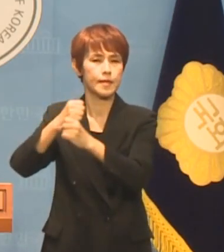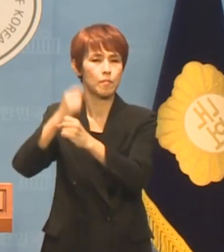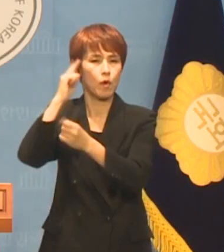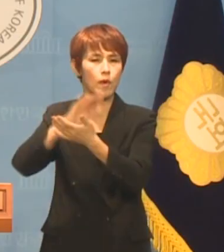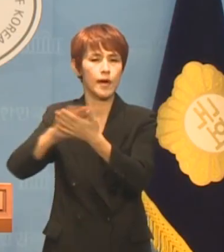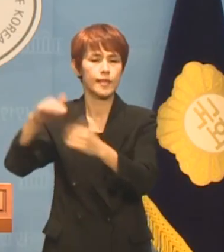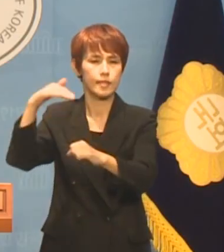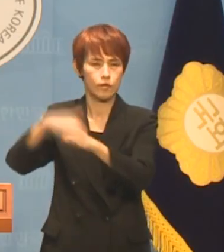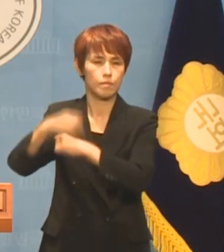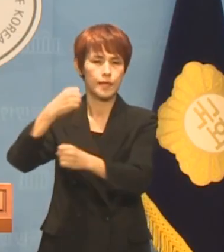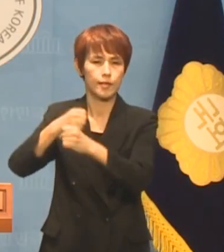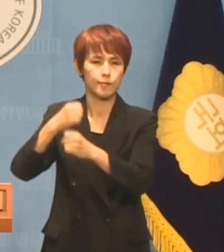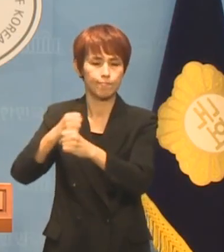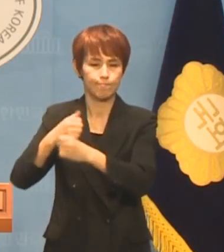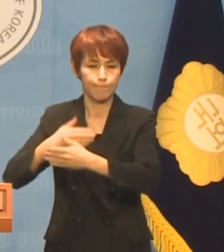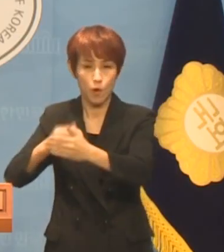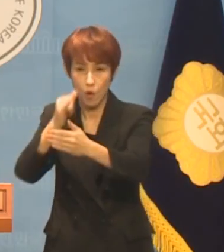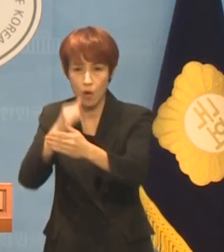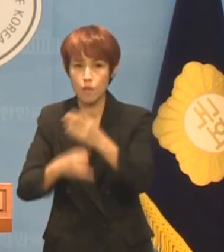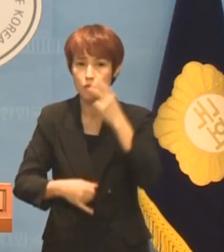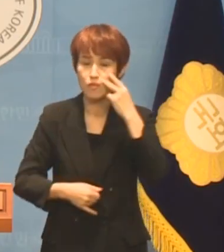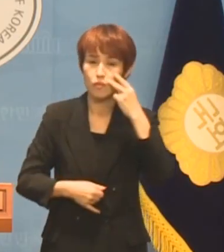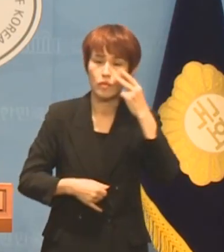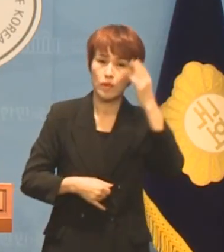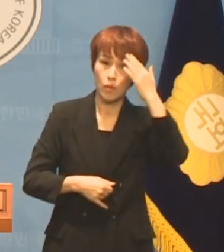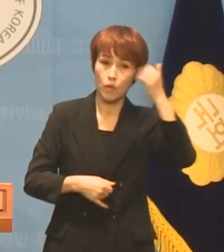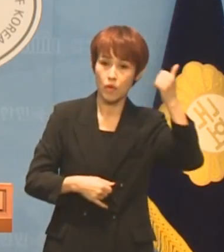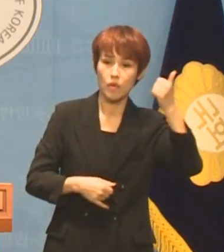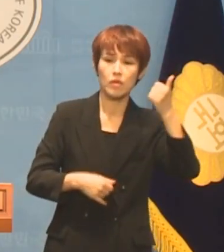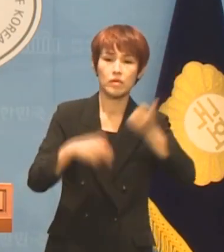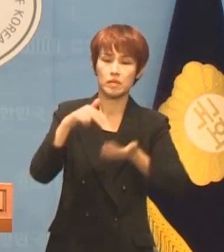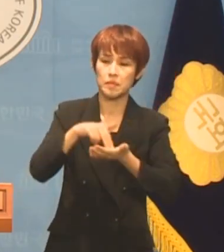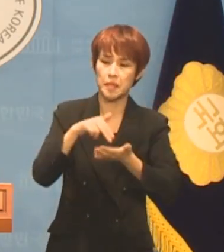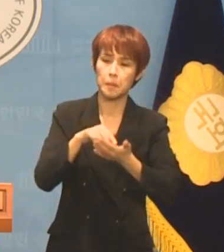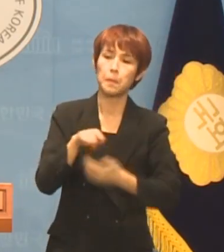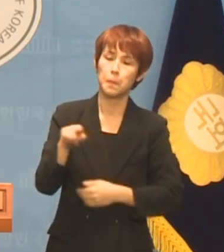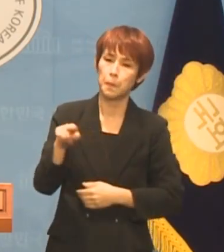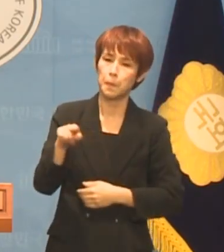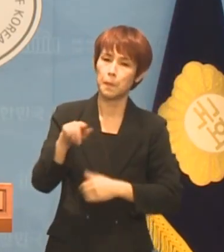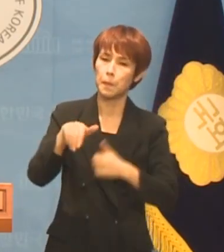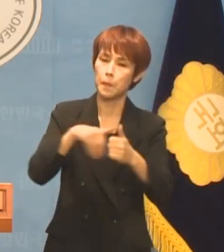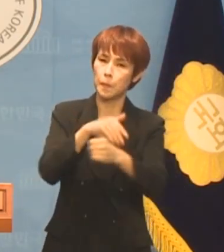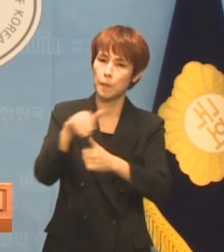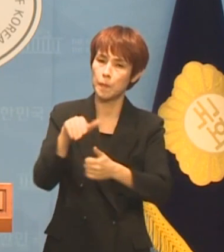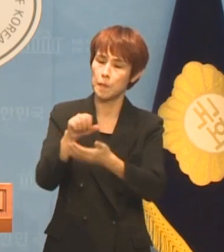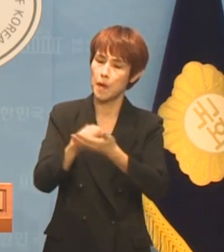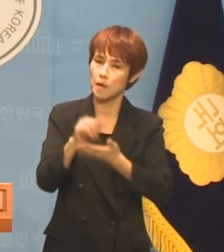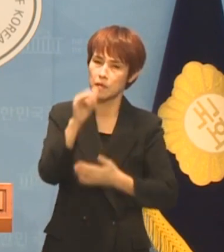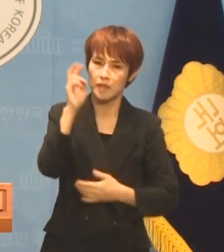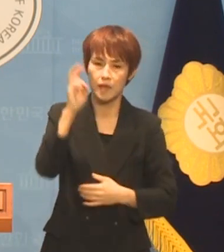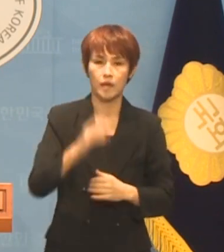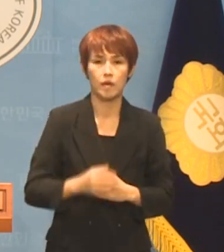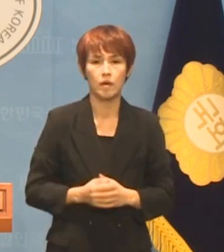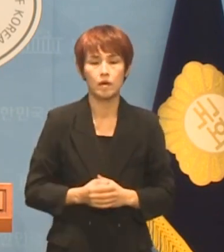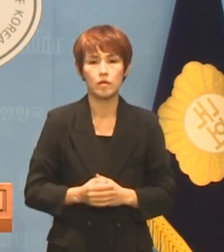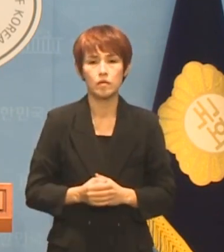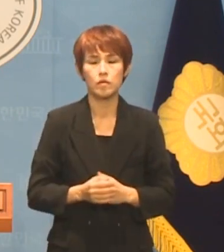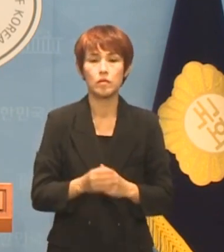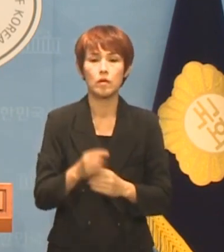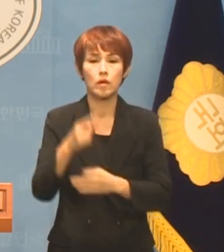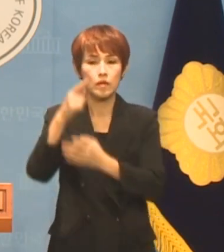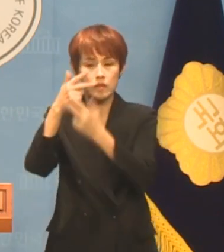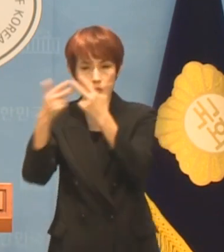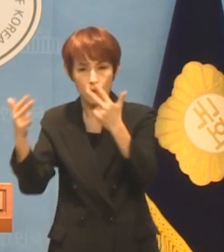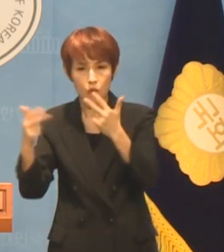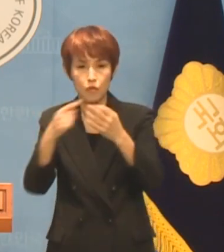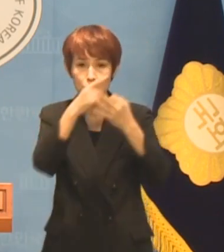바로 이러한 점이 트럼프 당선인에게는 요긴할 것이라고 예측합니다. 또한 이재명 대표와 윤석열 모두 한미